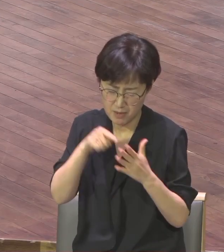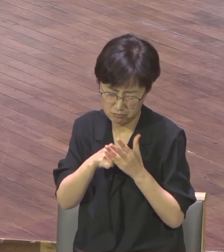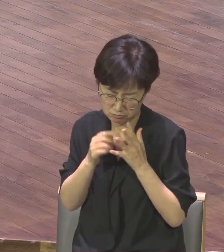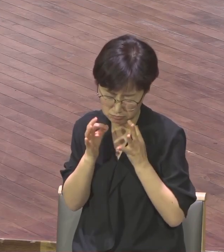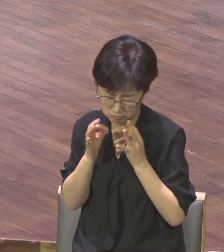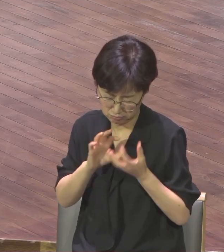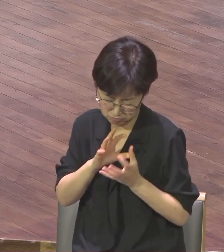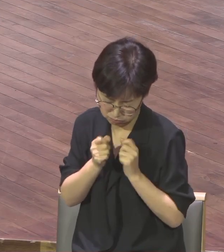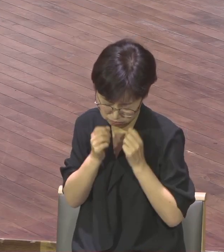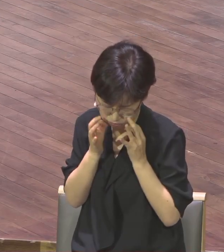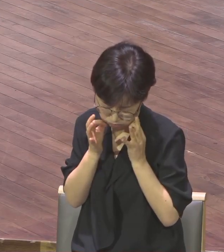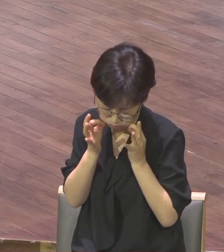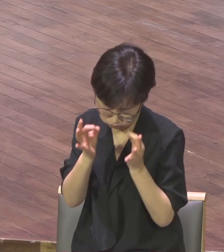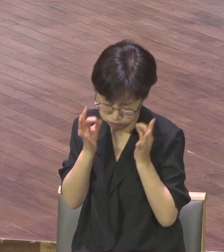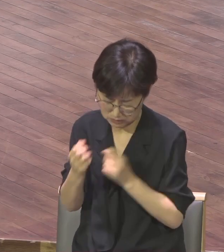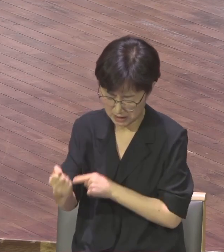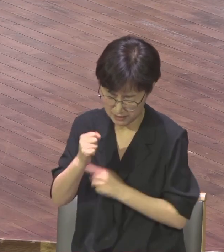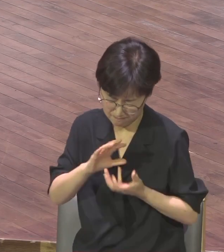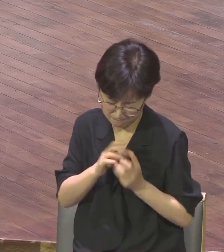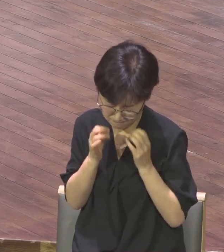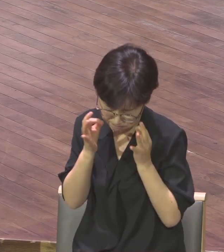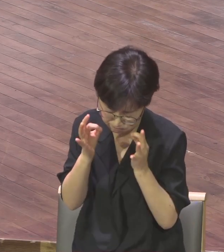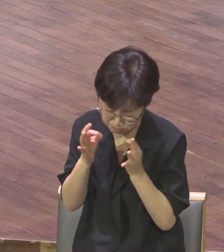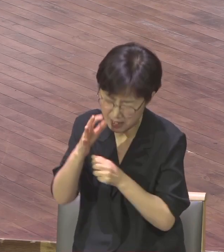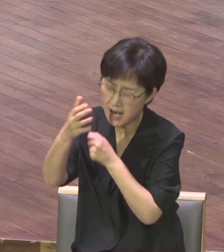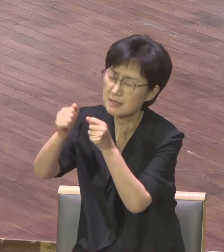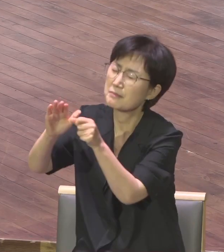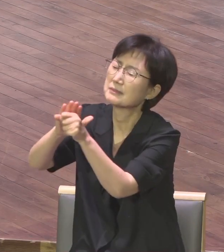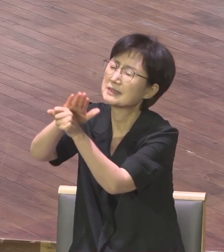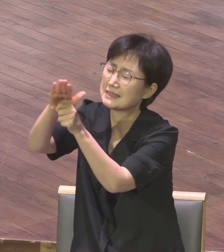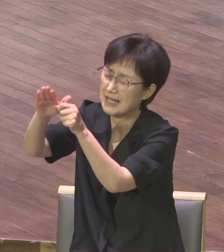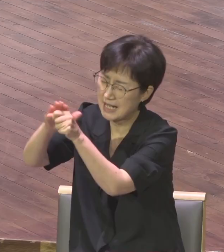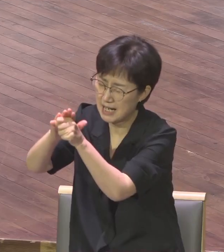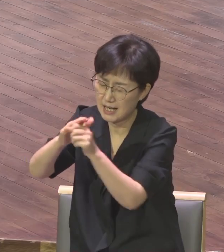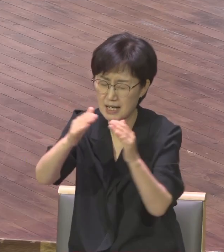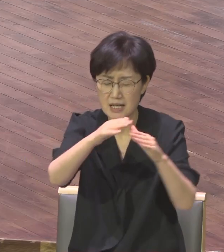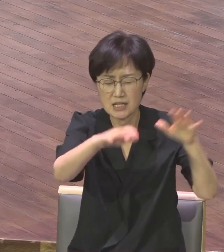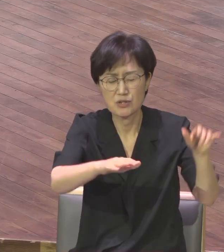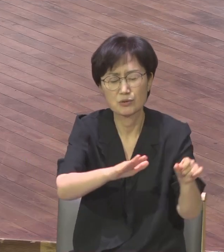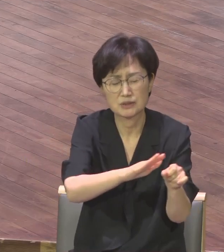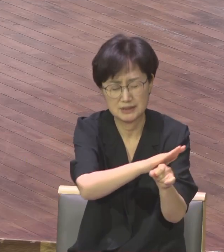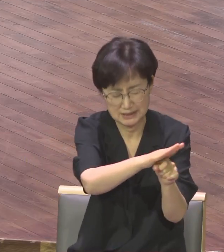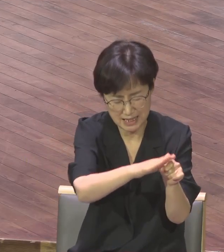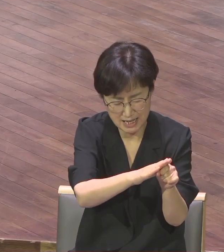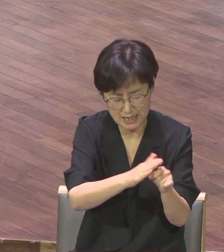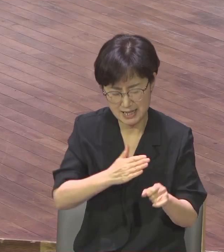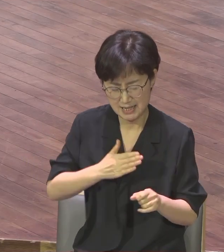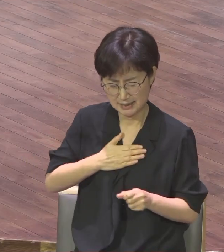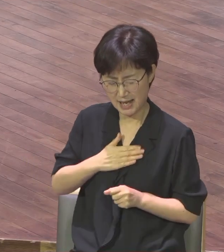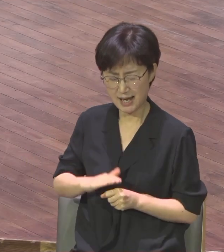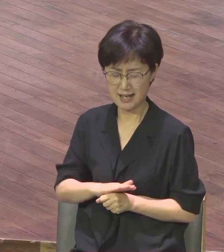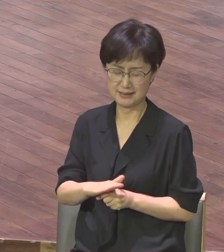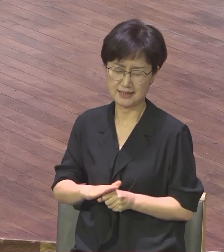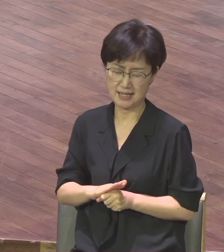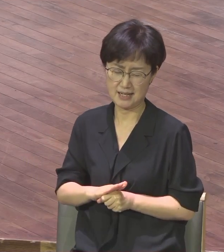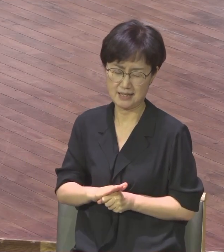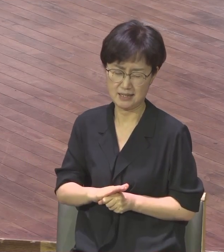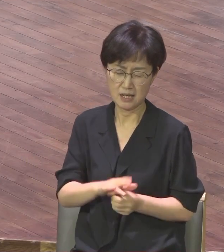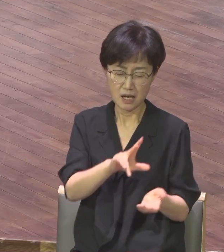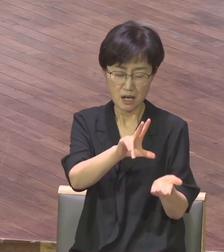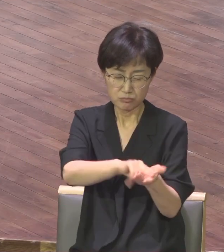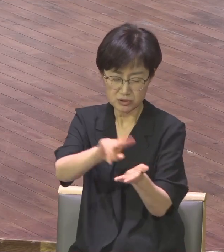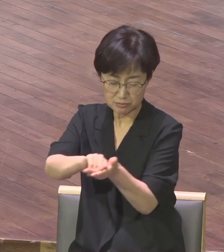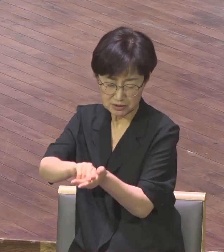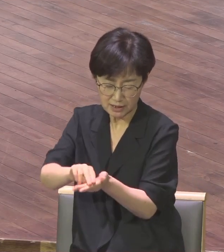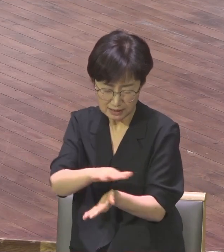마음을 다하고 전심을 다해서 힘을 다해서 하나님을 사랑하고 이웃을 사랑하고 나를 사랑하고 모든 문제 사건